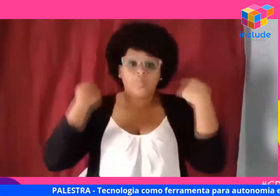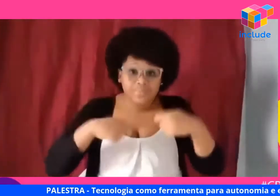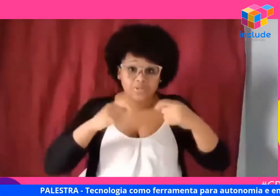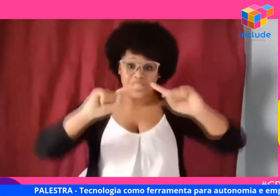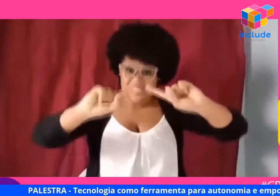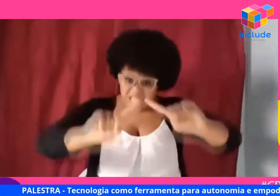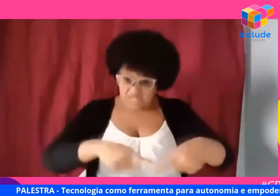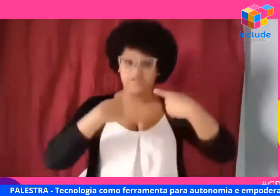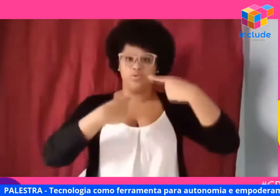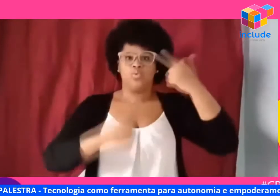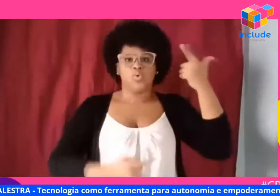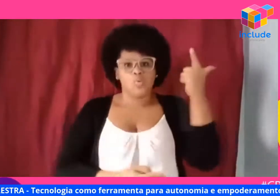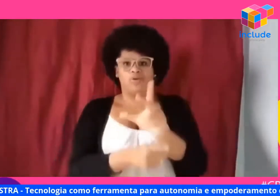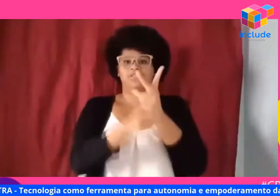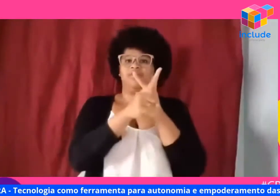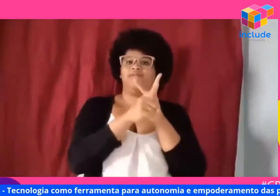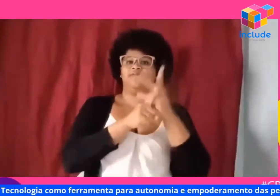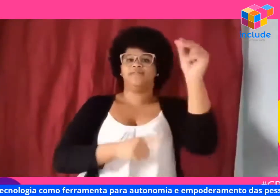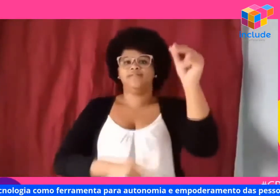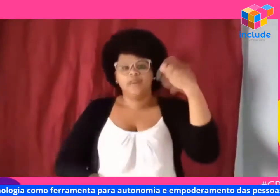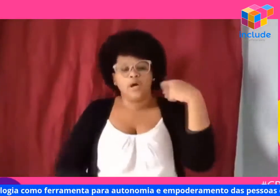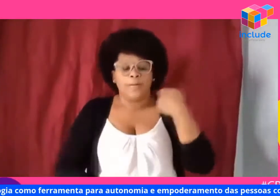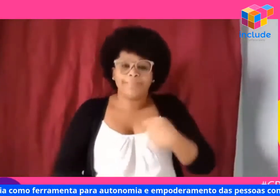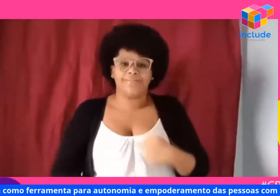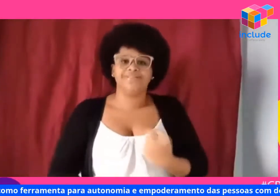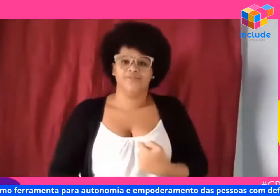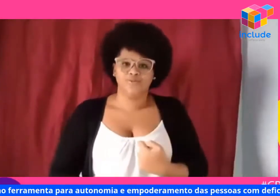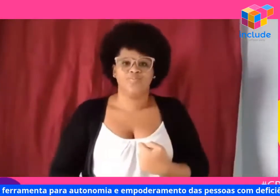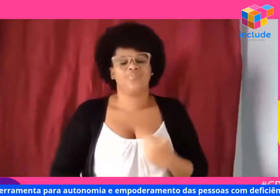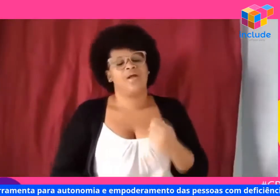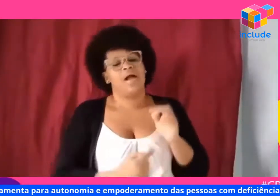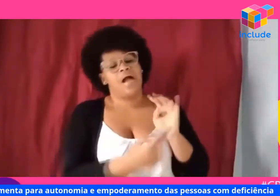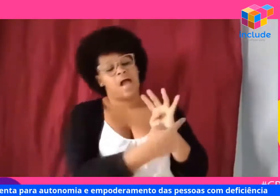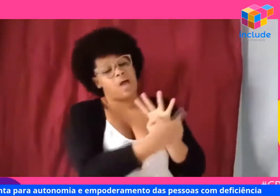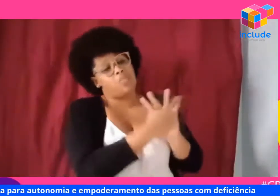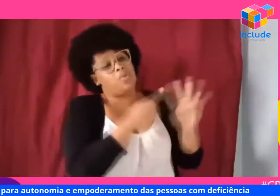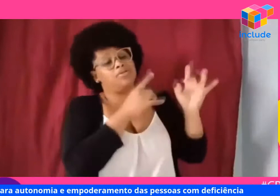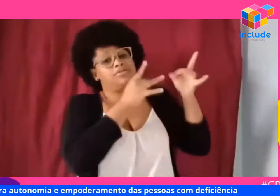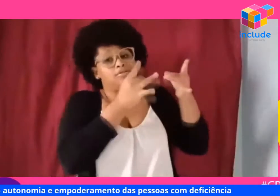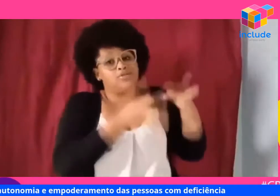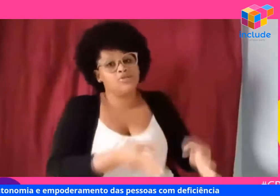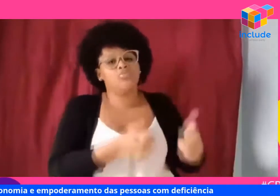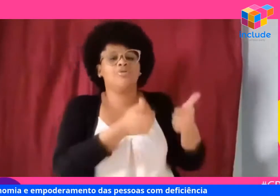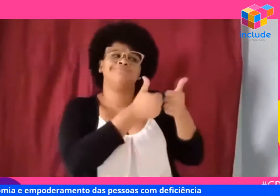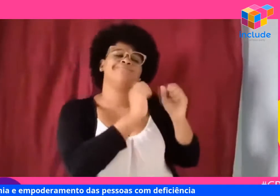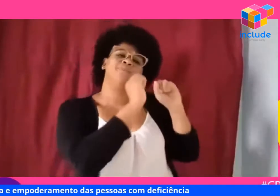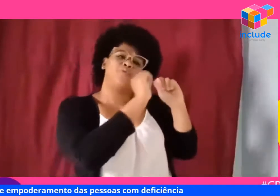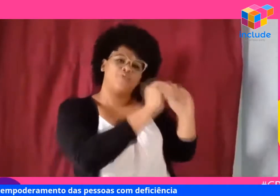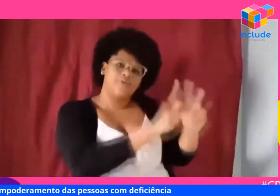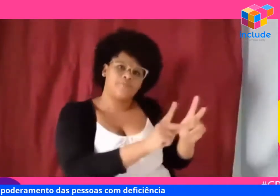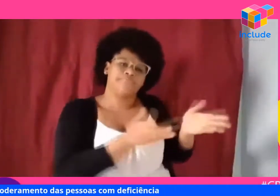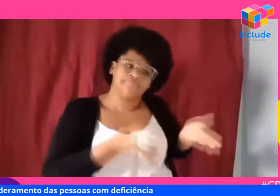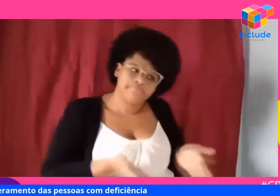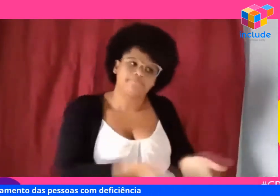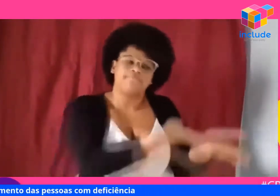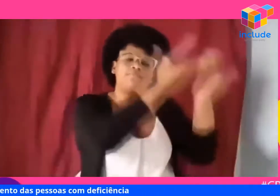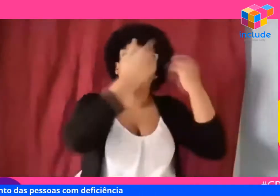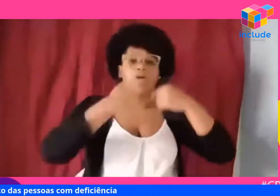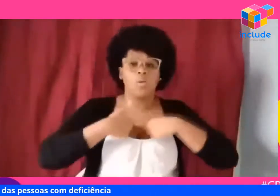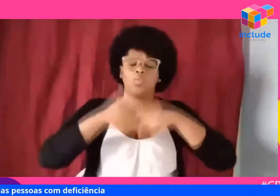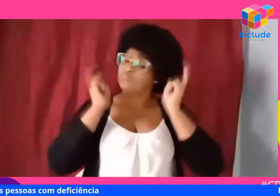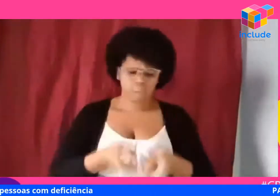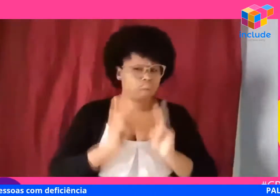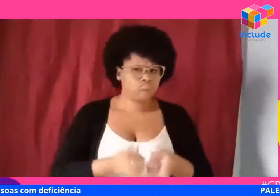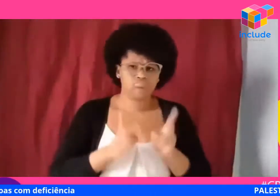nunca desisto de nada. Eu gosto de vencer os desafios, então eu precisava passar por isso. E os quatro colegas saíram, tomaram